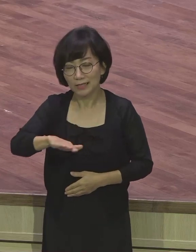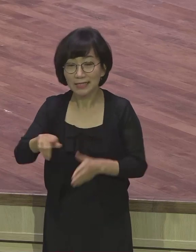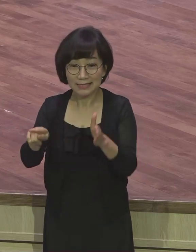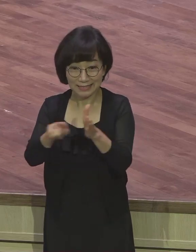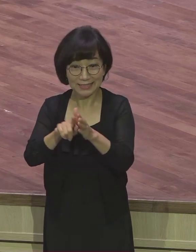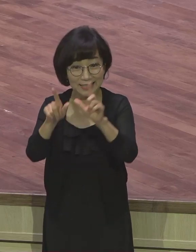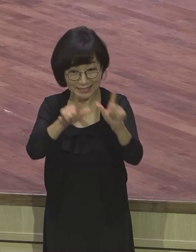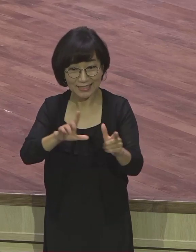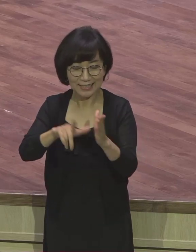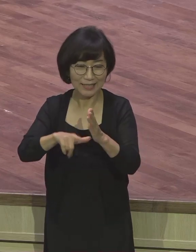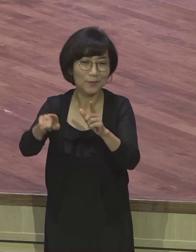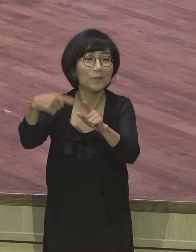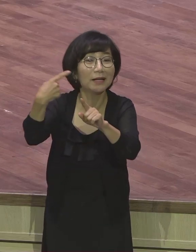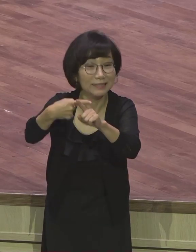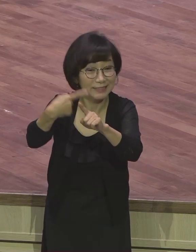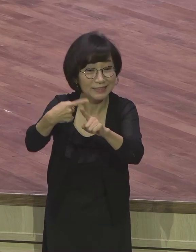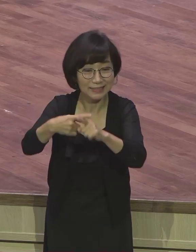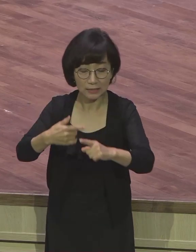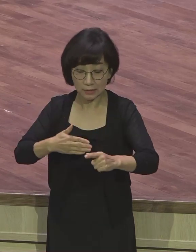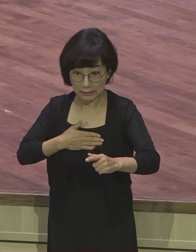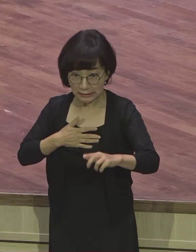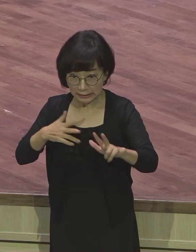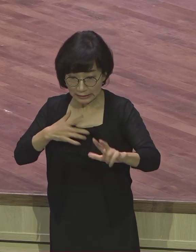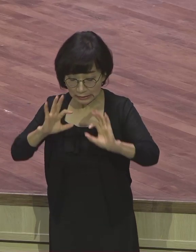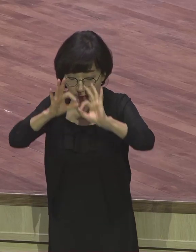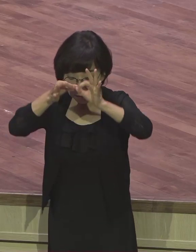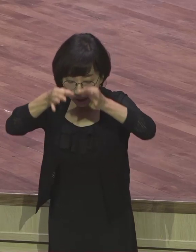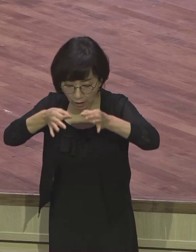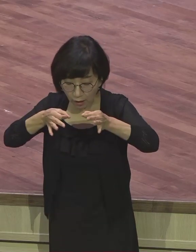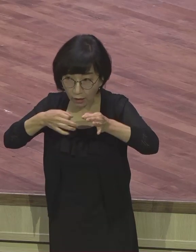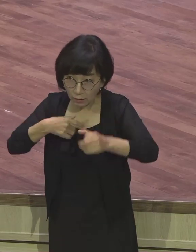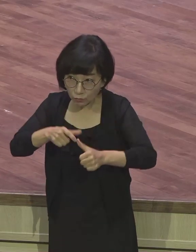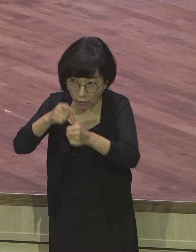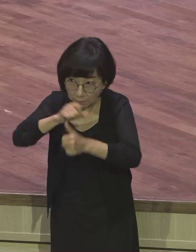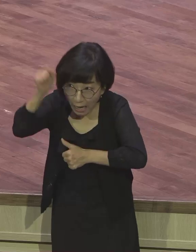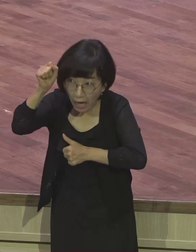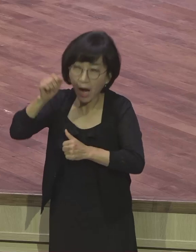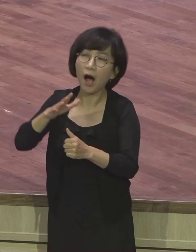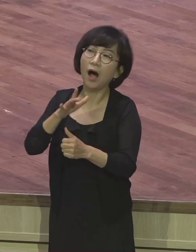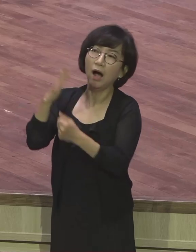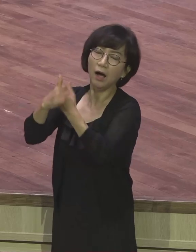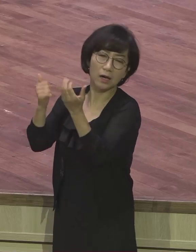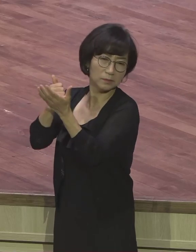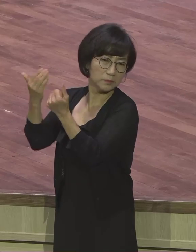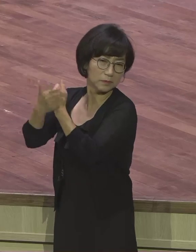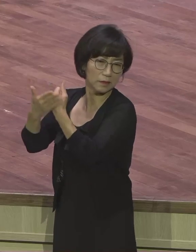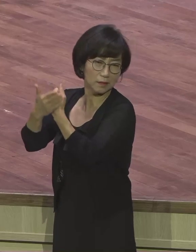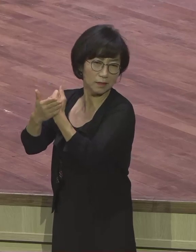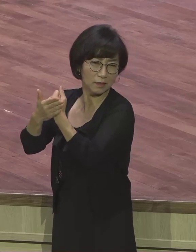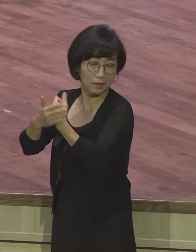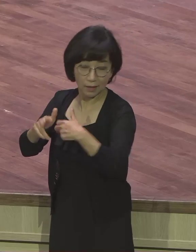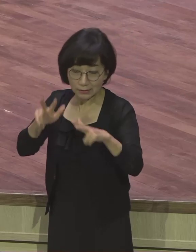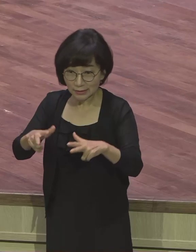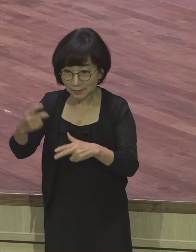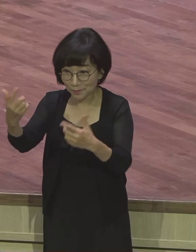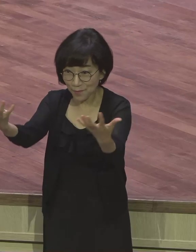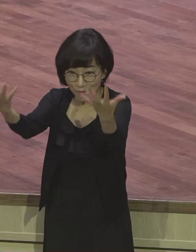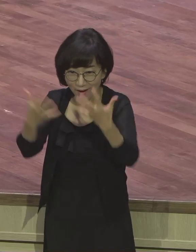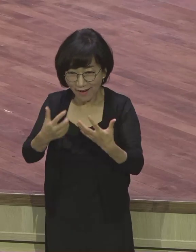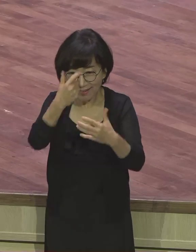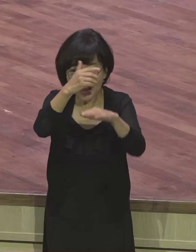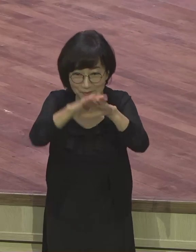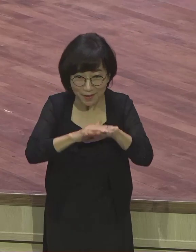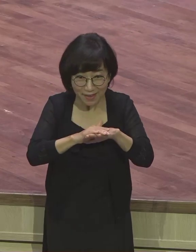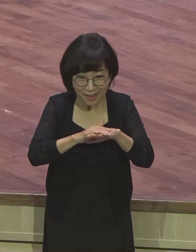내가 구원받은 것도 내가 지금 이 자리에 있는 것도 전부 다 하나님의 은혜구나. 내가 전에